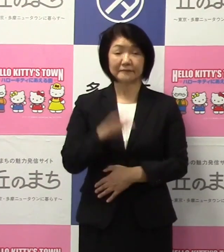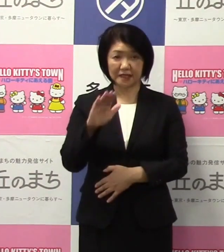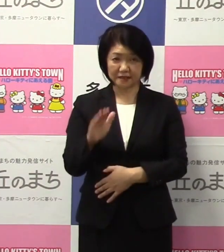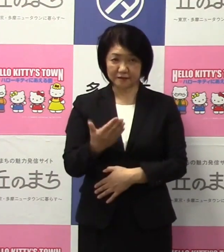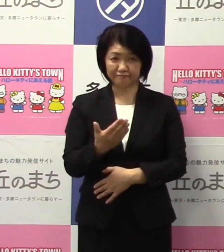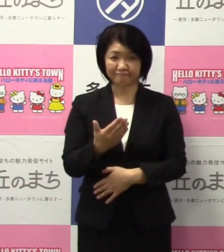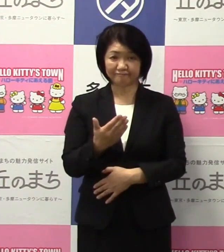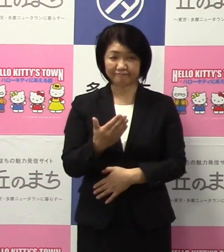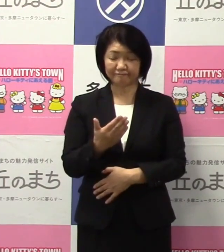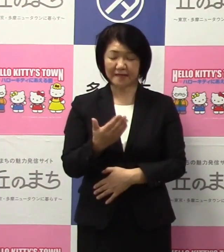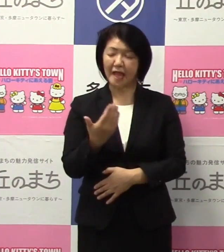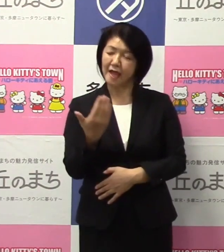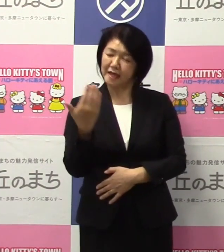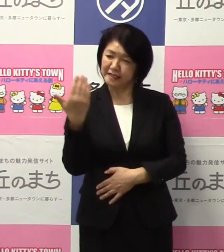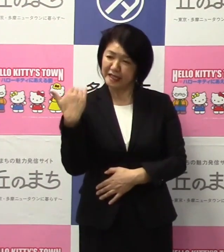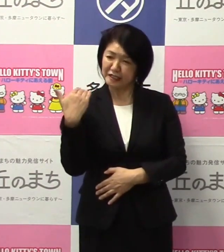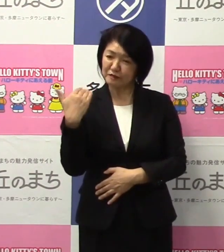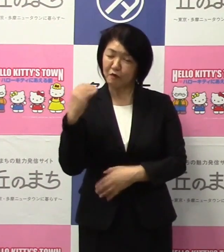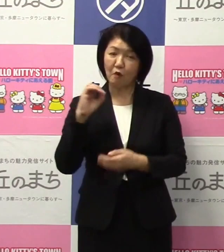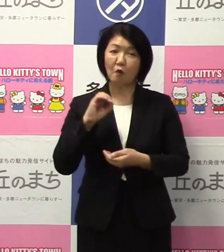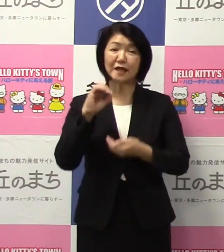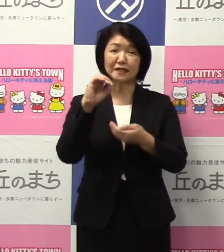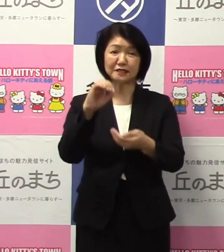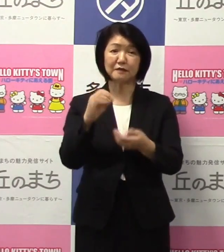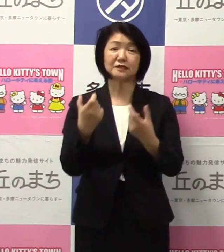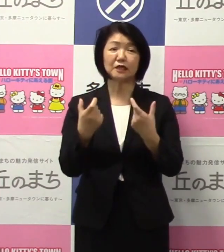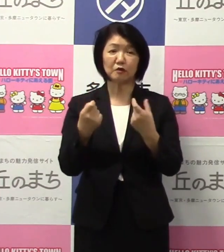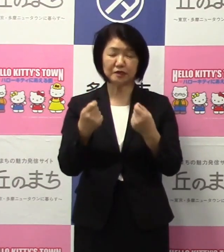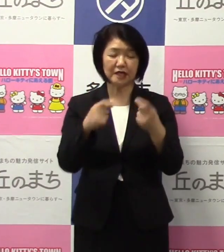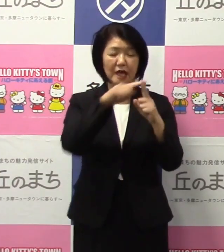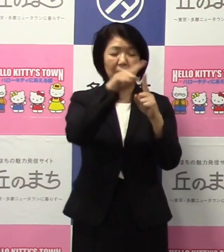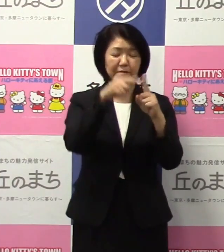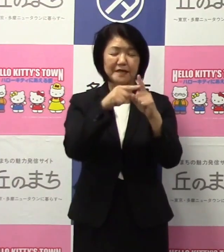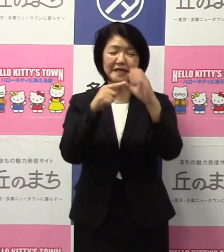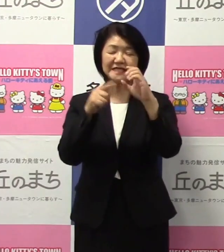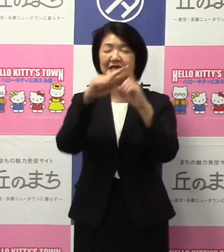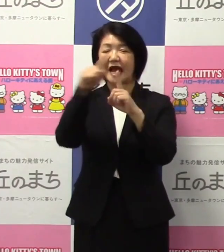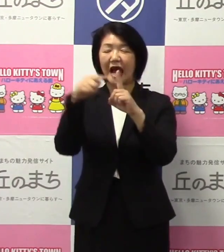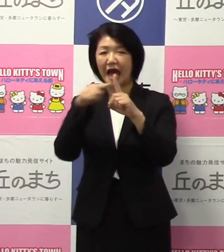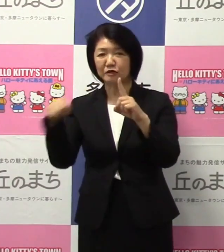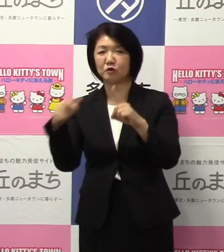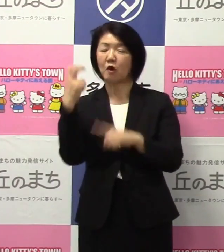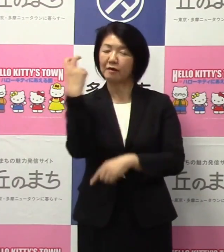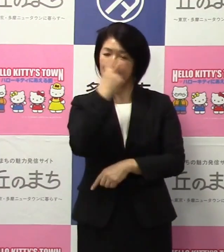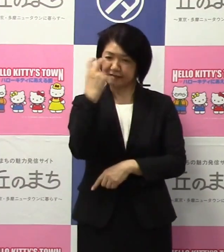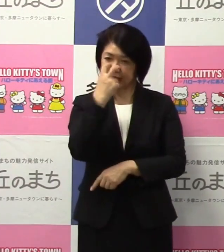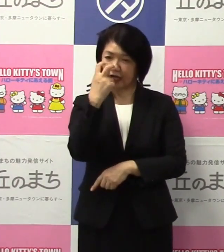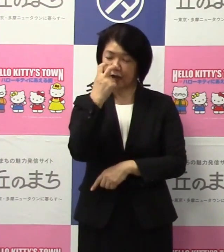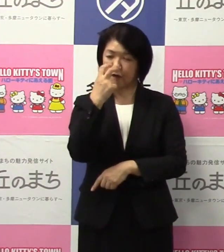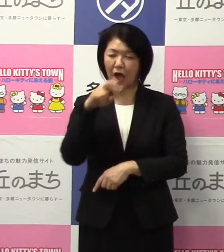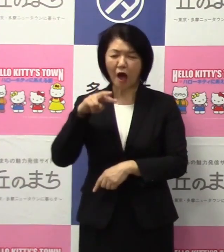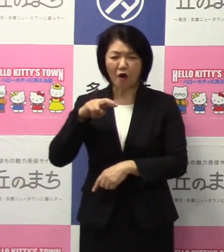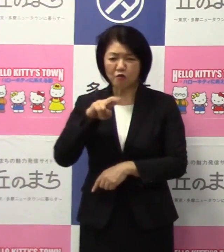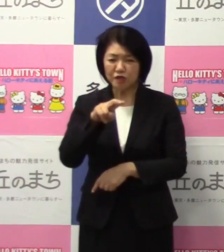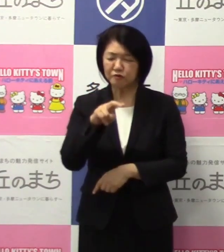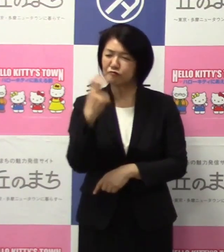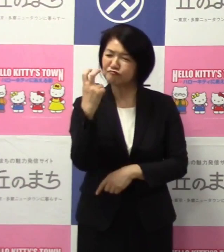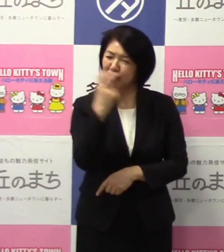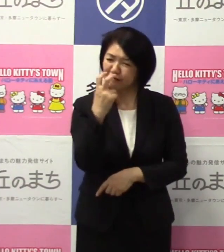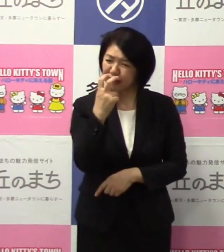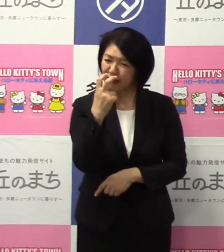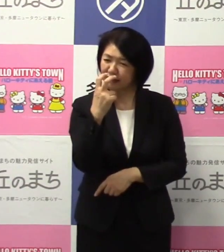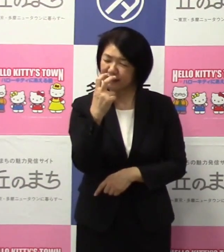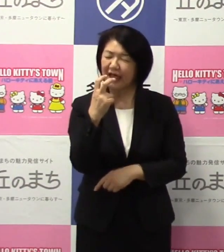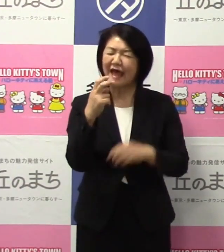ただし、以前にもお話ししたように、 PCR 検査はウイルス検知で必ずしも万能